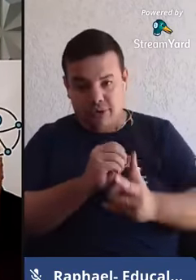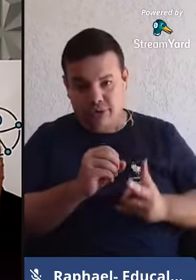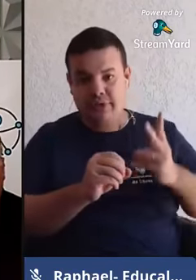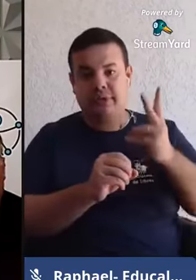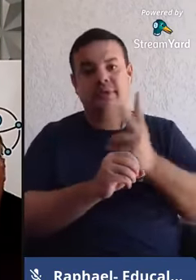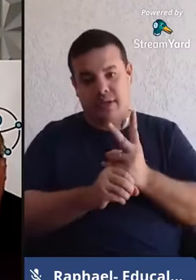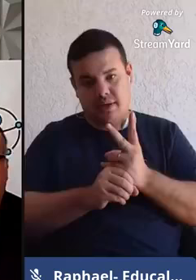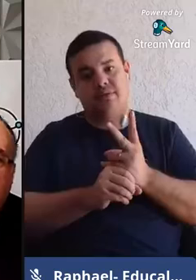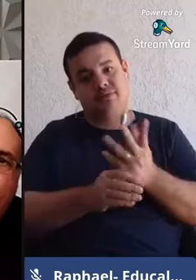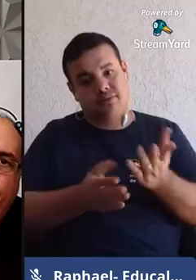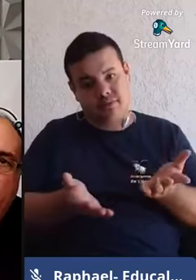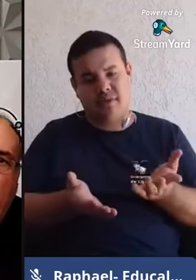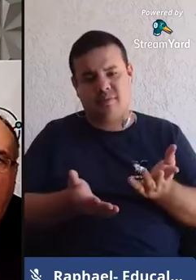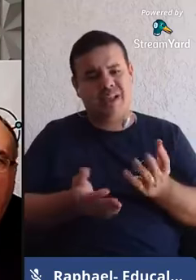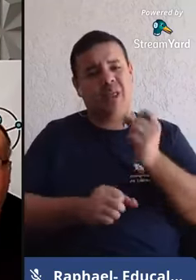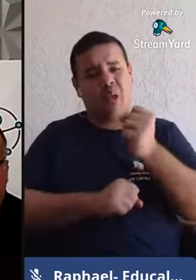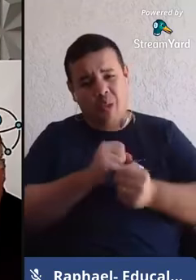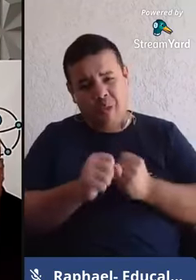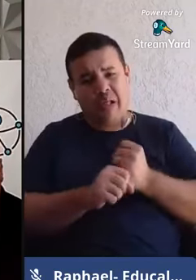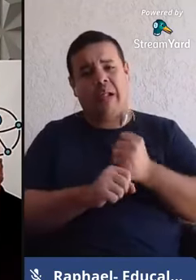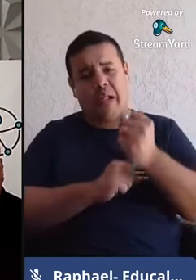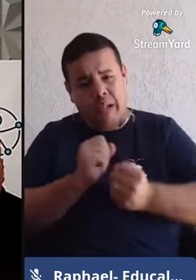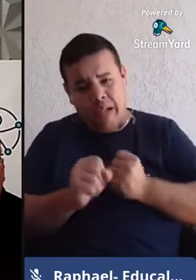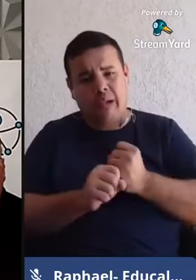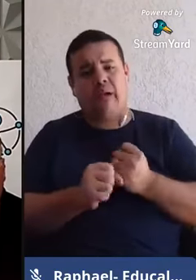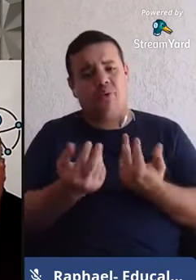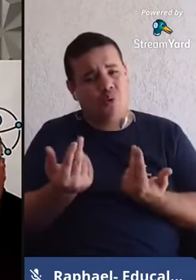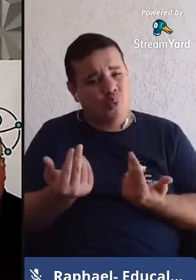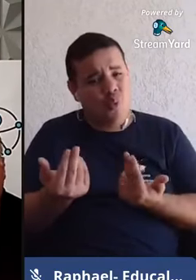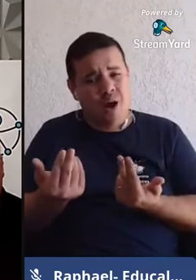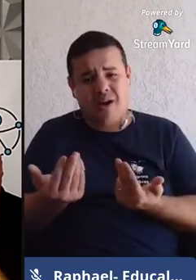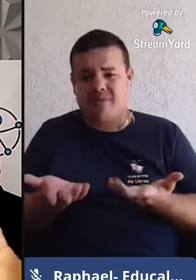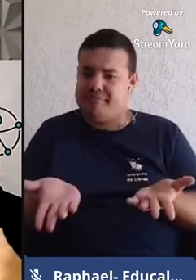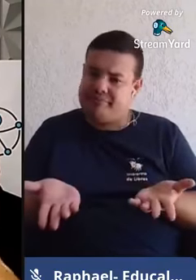todo ano a mesma coisa, acaba que não tendo o que você